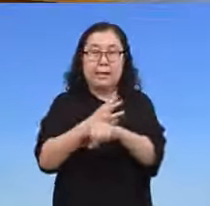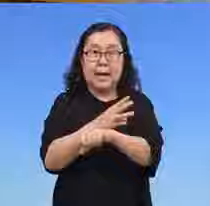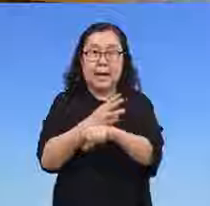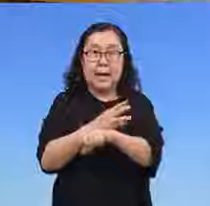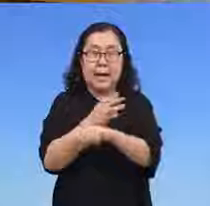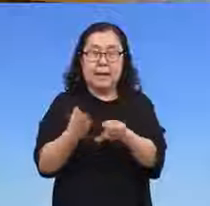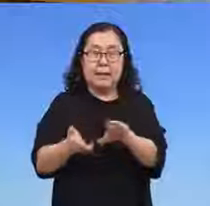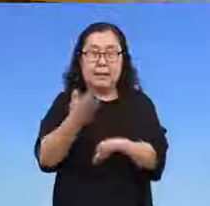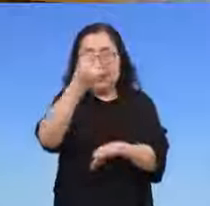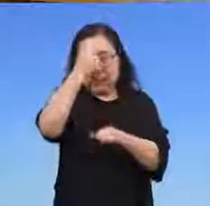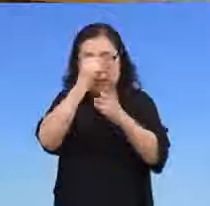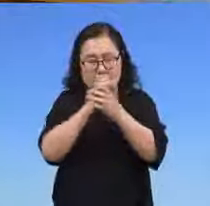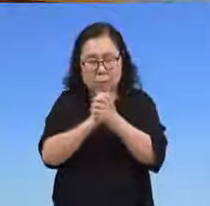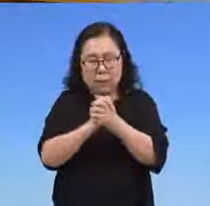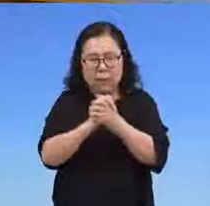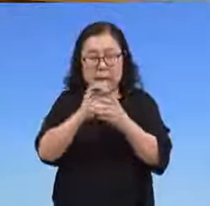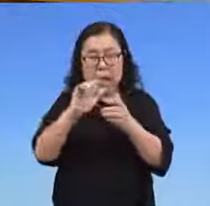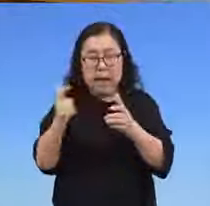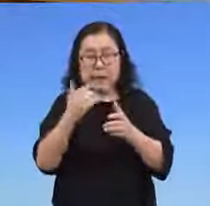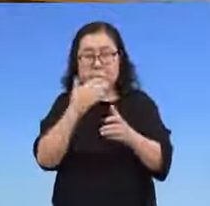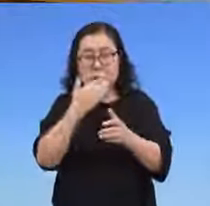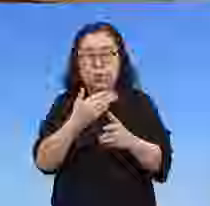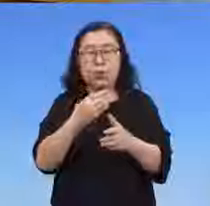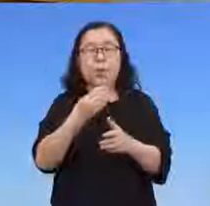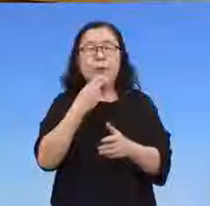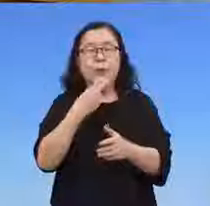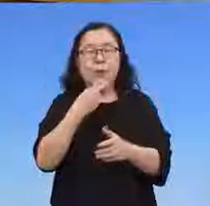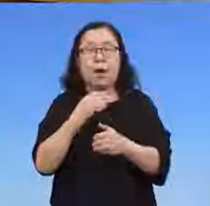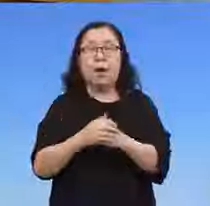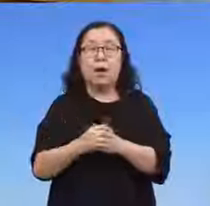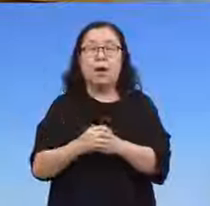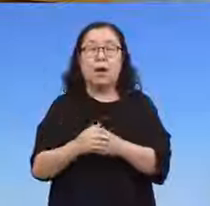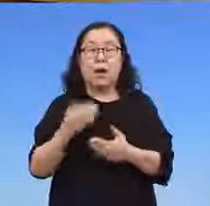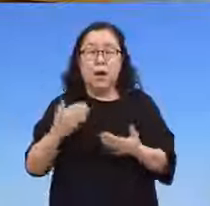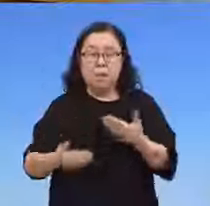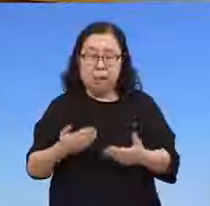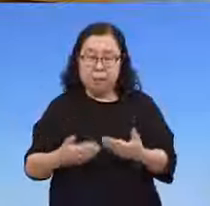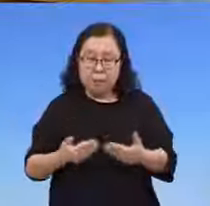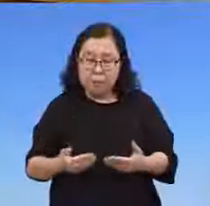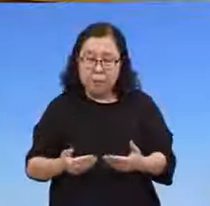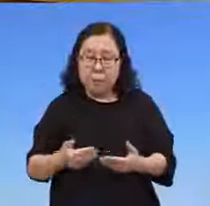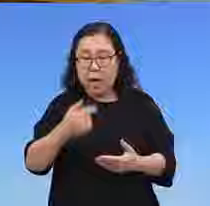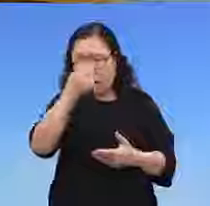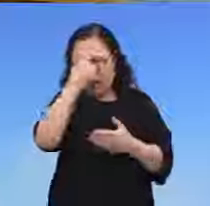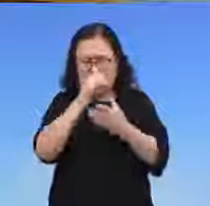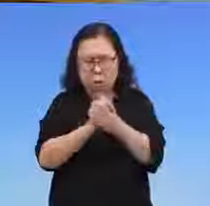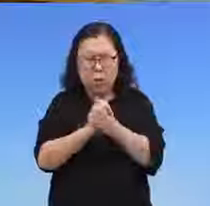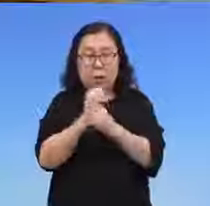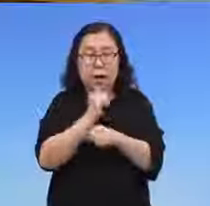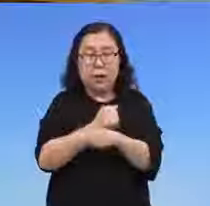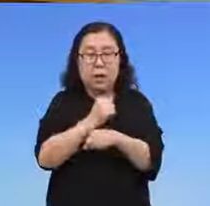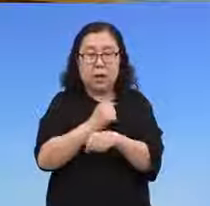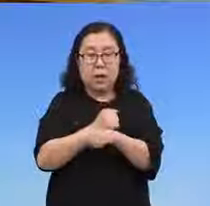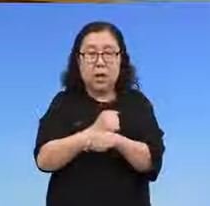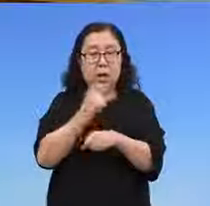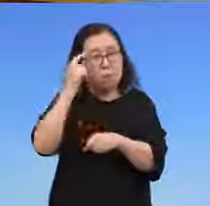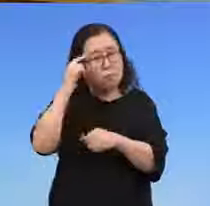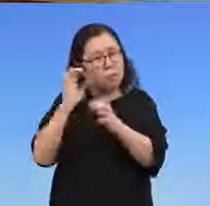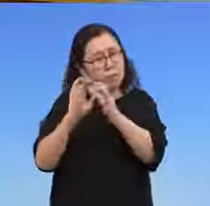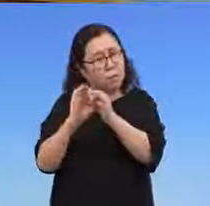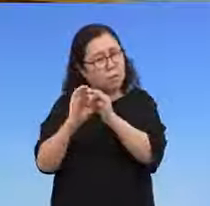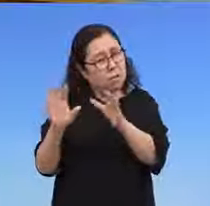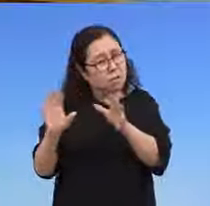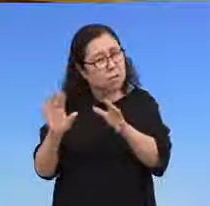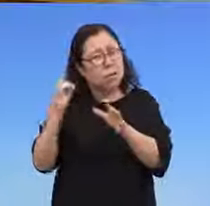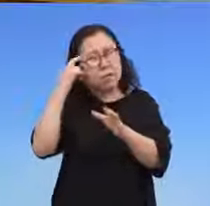말을 옛날에 잘 이해를 못했습니다. 그 바쁜 거하고 기도하는 거, 3시간 기도하는 게 무슨 상관이냐. 요즘 조금 제가 이게 좀